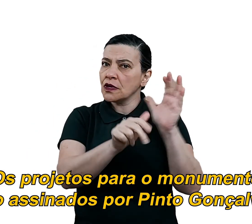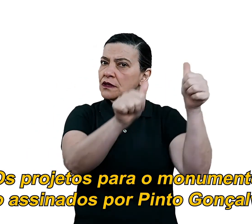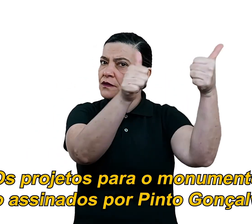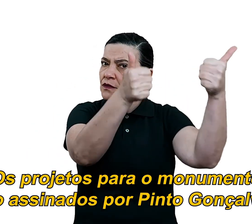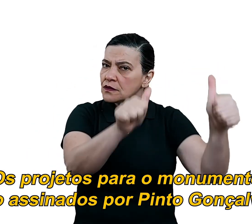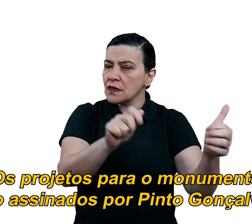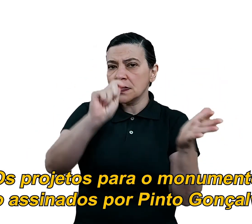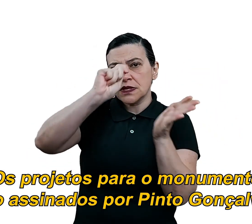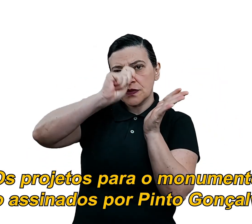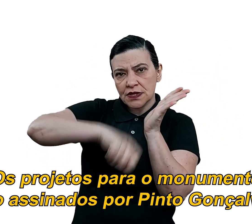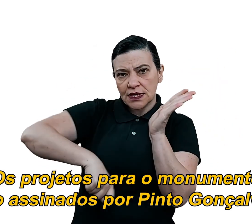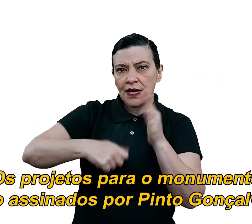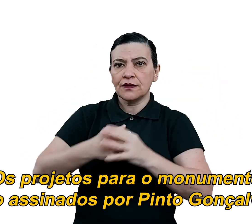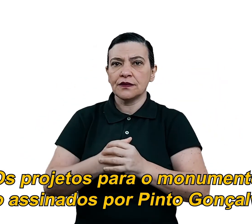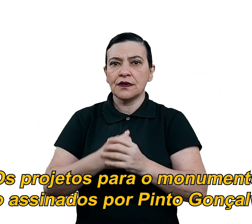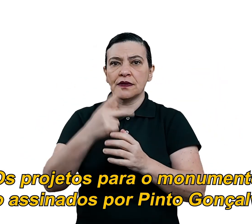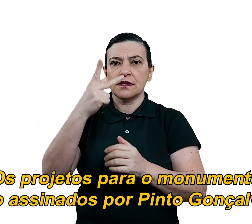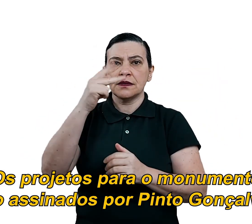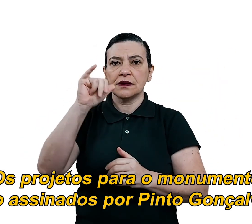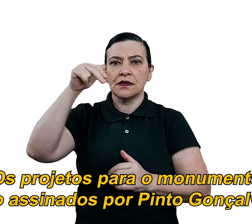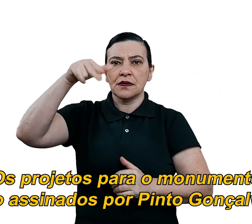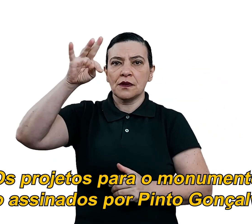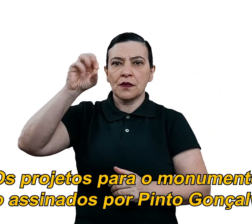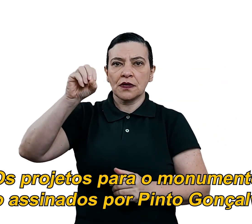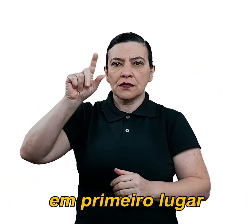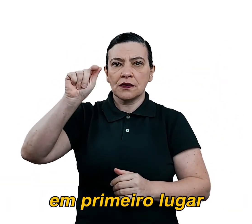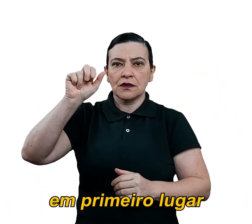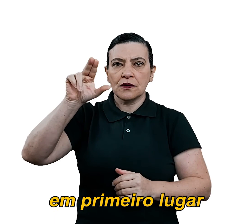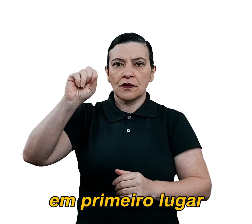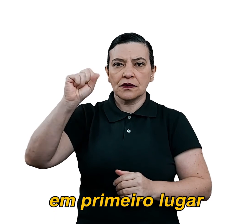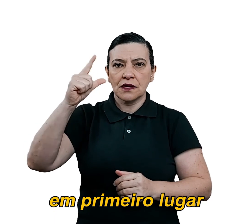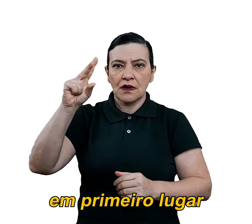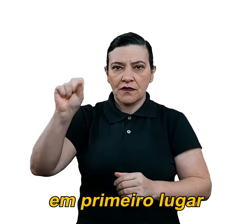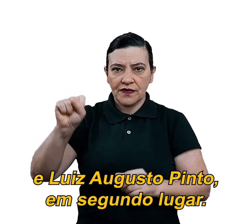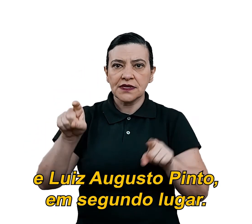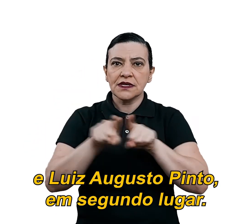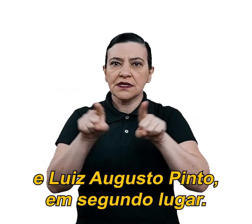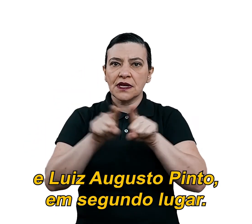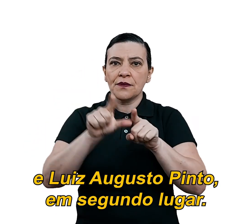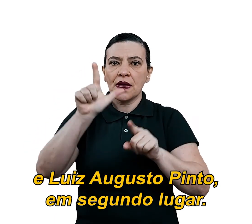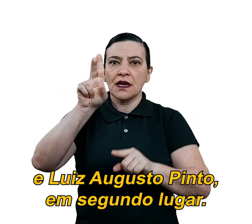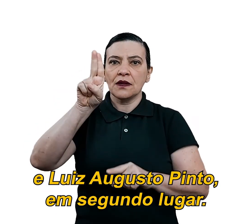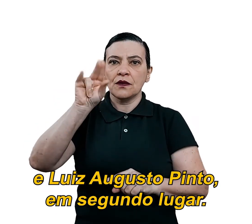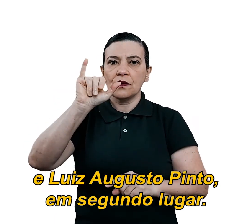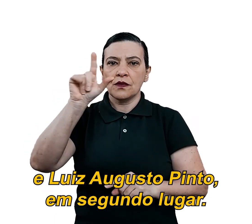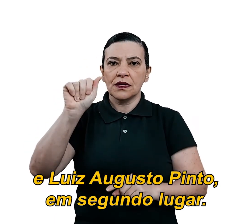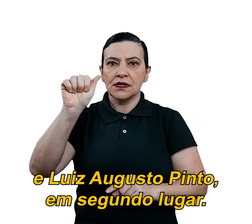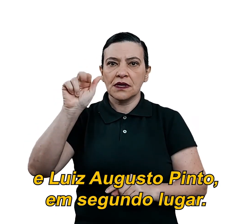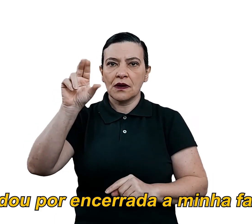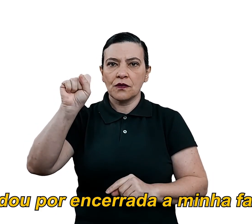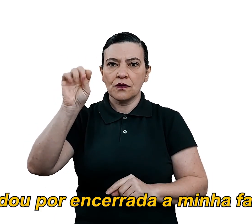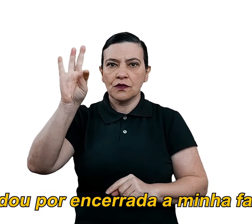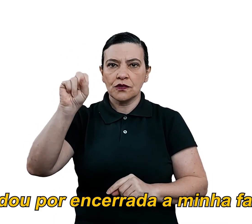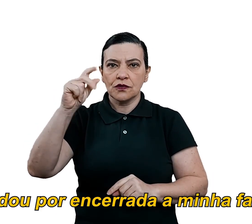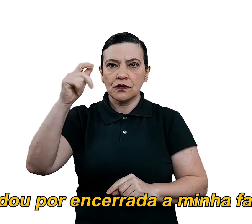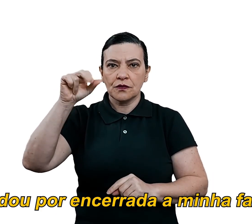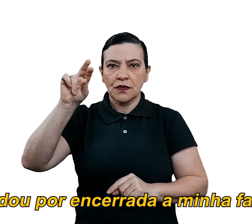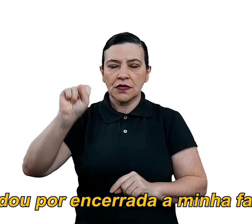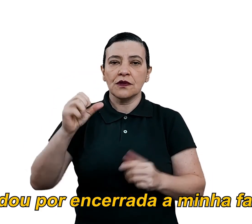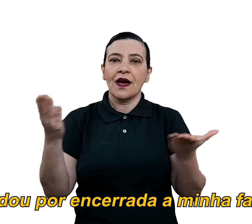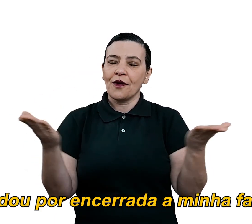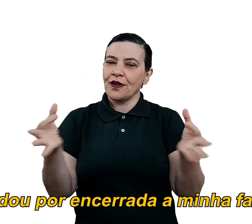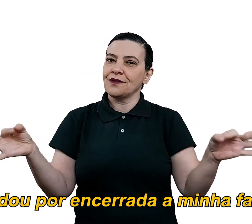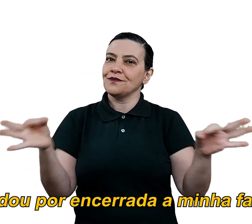para o monumento são assinados por Pinto Gonçalves em primeiro lugar e Luiz Augusto Pinto em segundo lugar. E dou